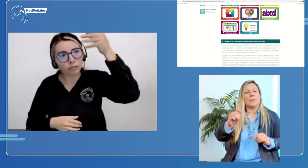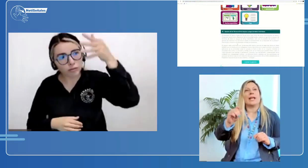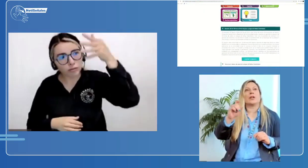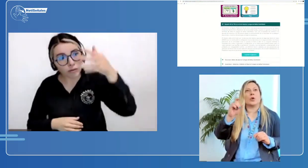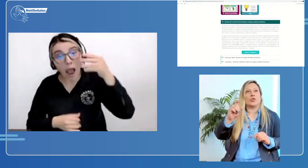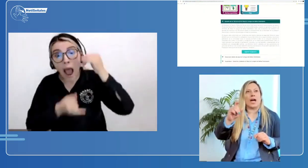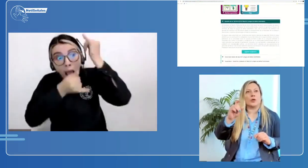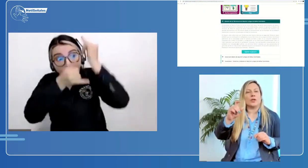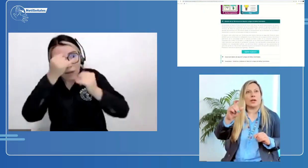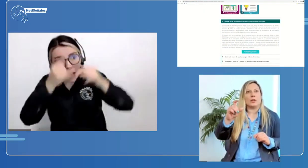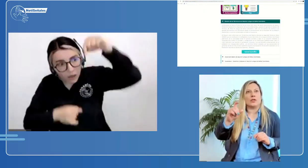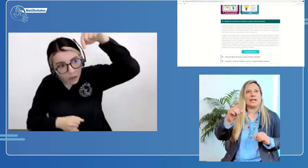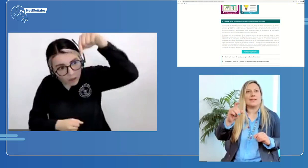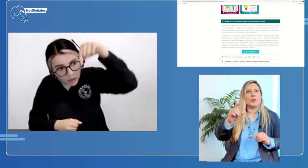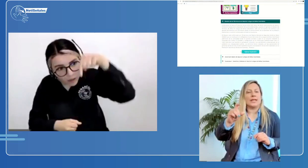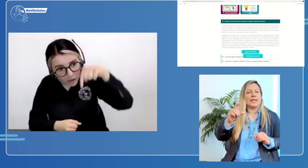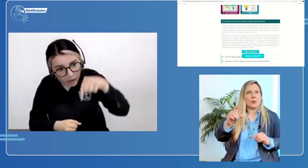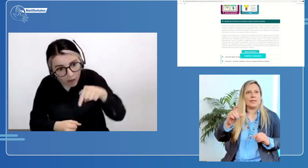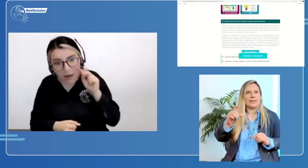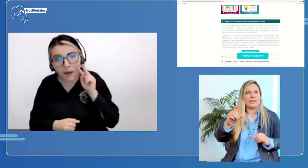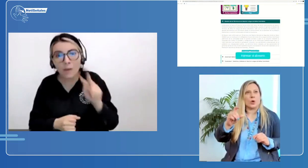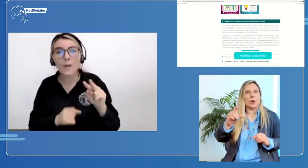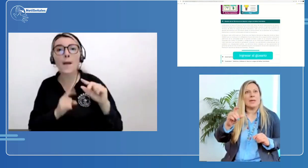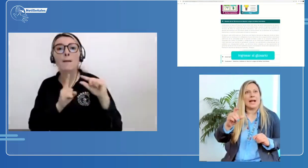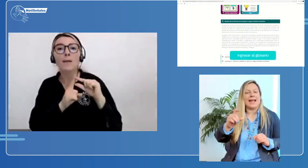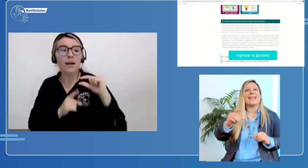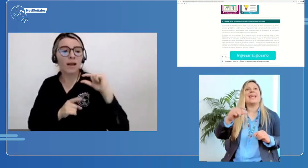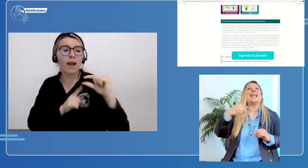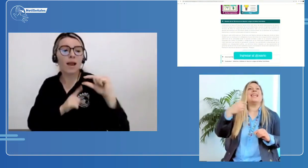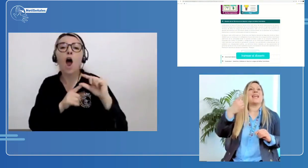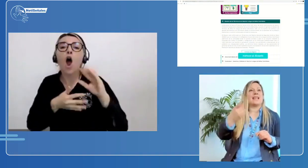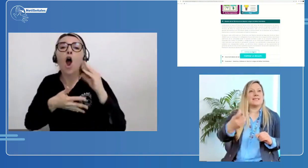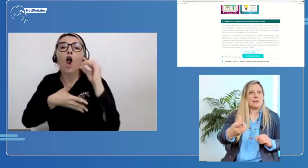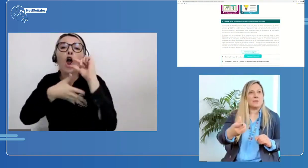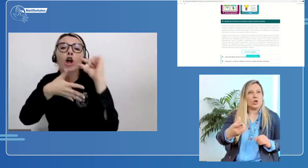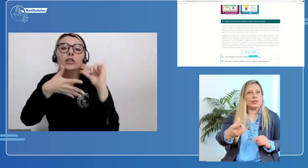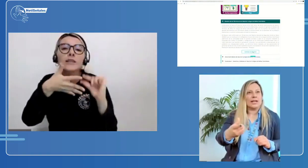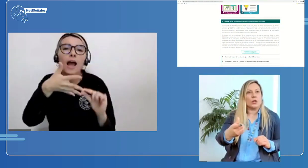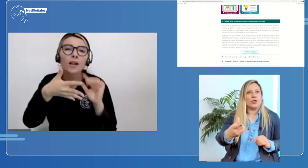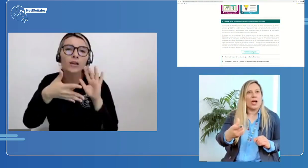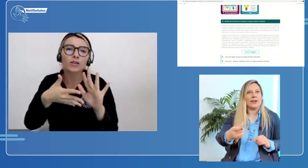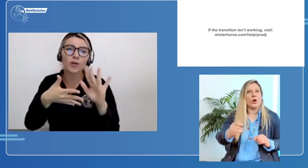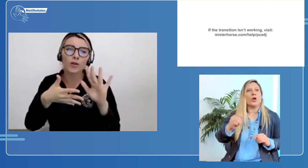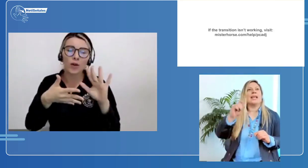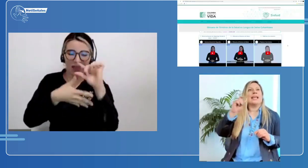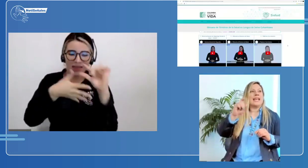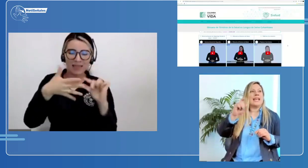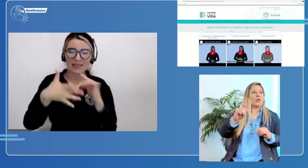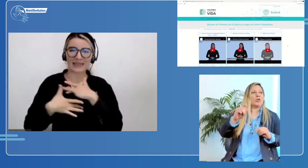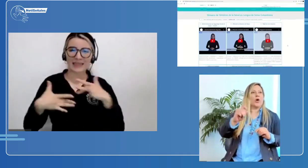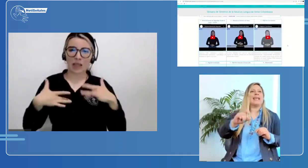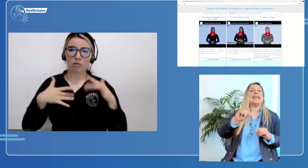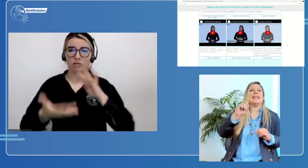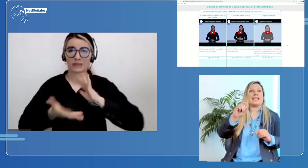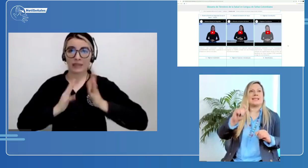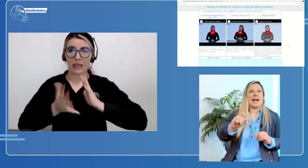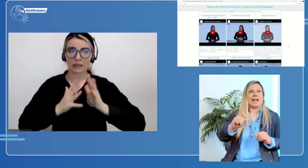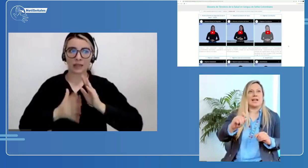nombre Glosario de Términos de la Salud en Lengua de Señas Colombiana, la descripción del glosario y el botón Ingresar al